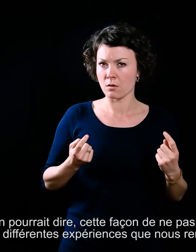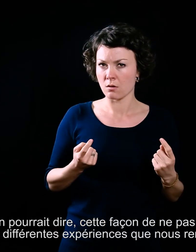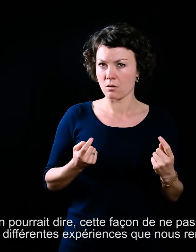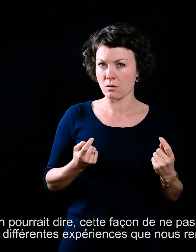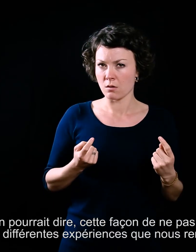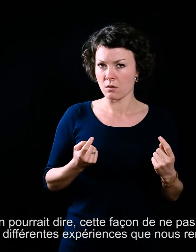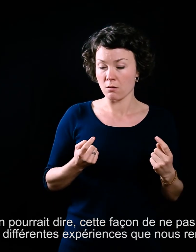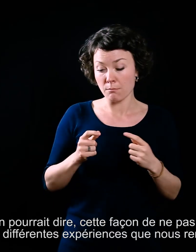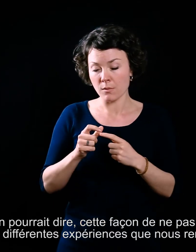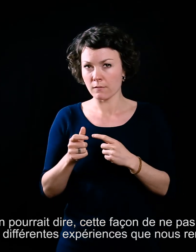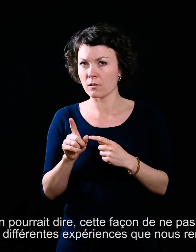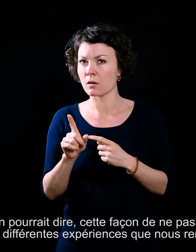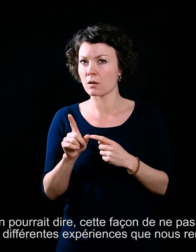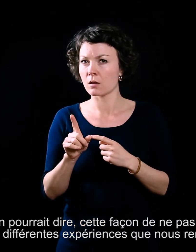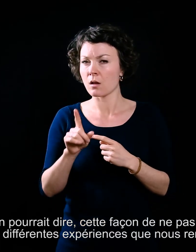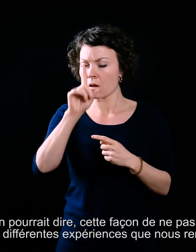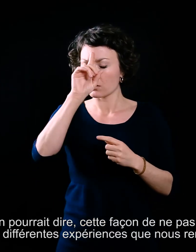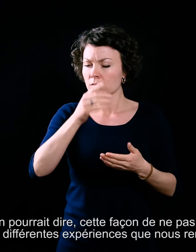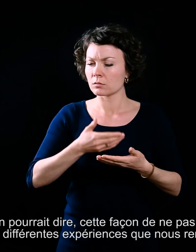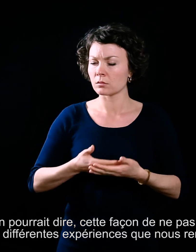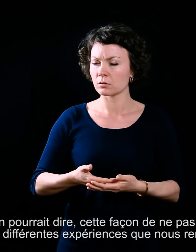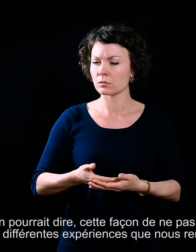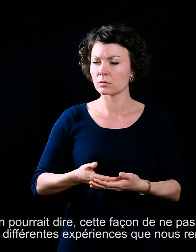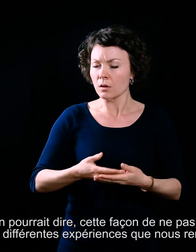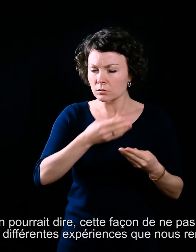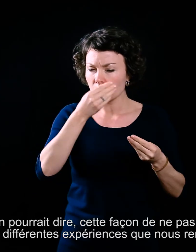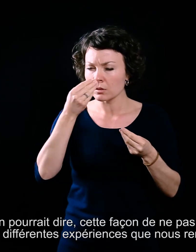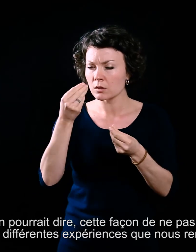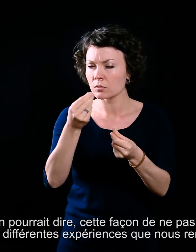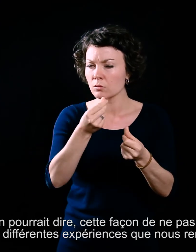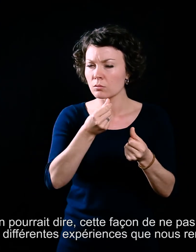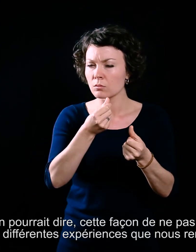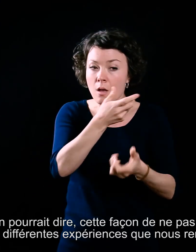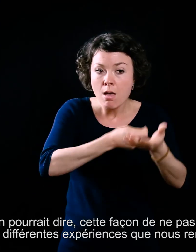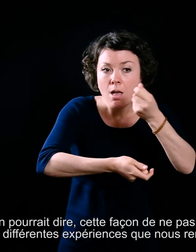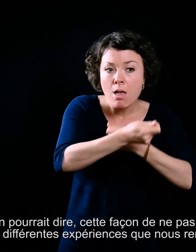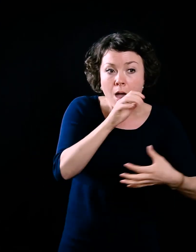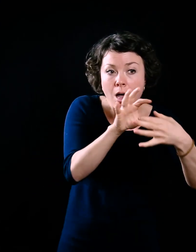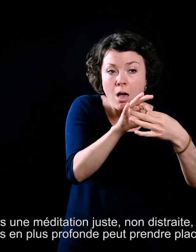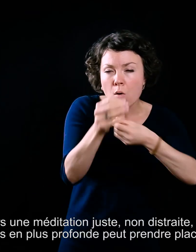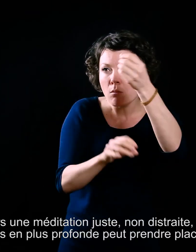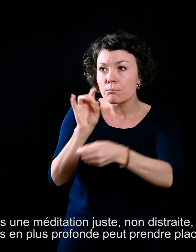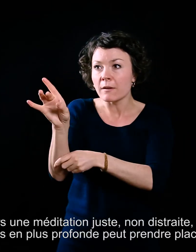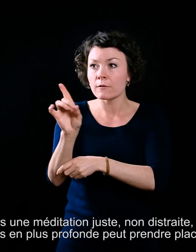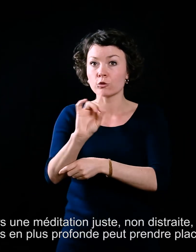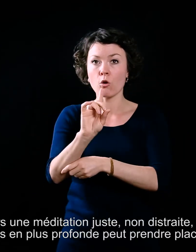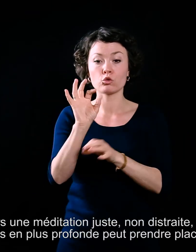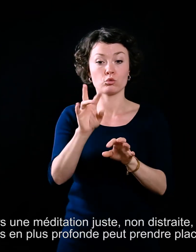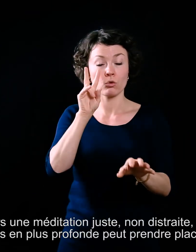et on pourrait dire cette façon de ne pas s'identifier aux différentes expériences que nous rencontrons,